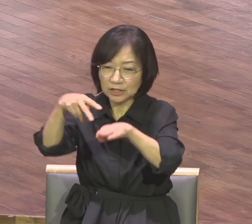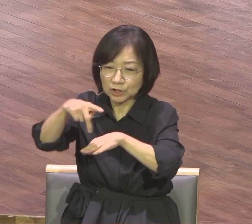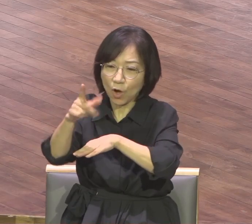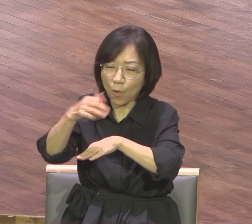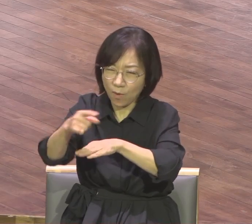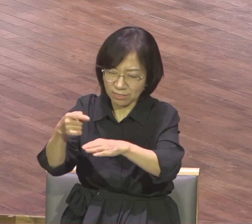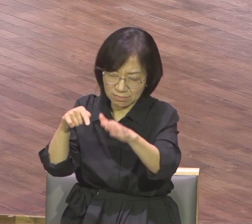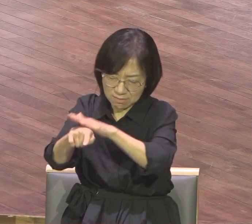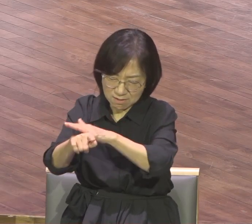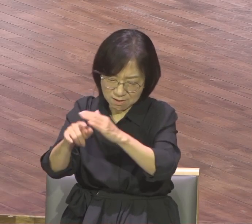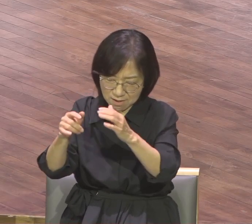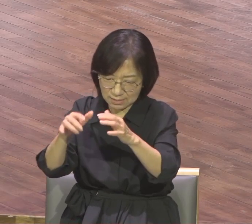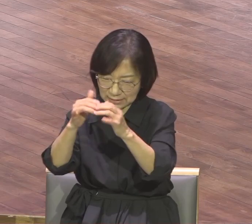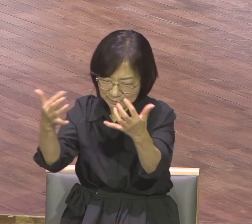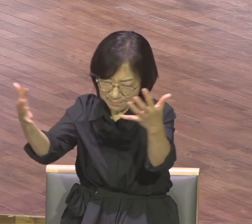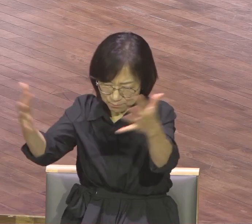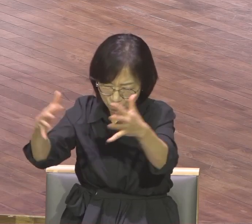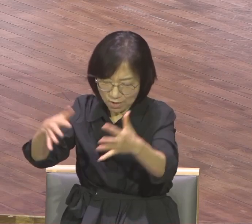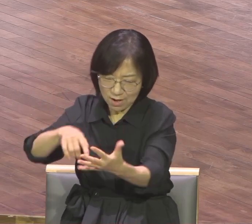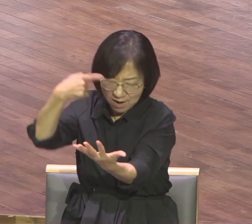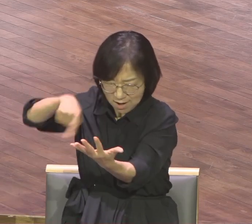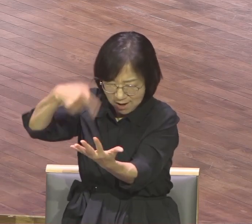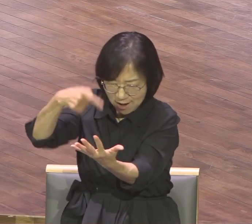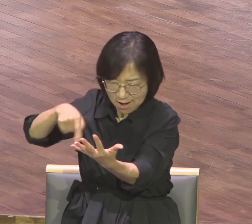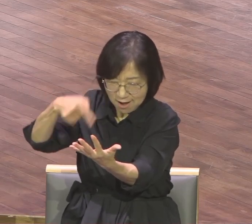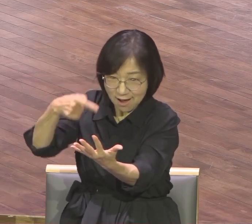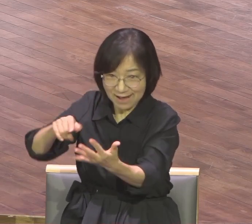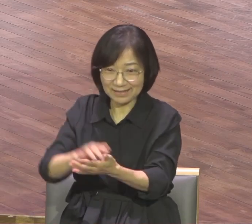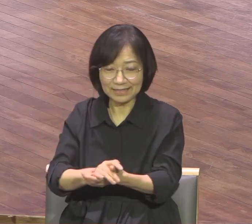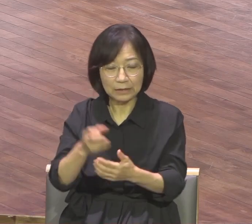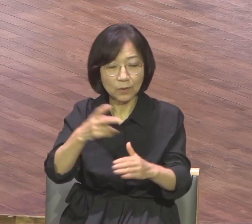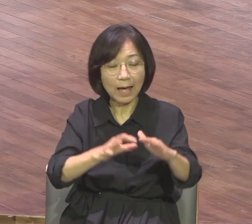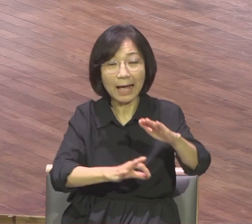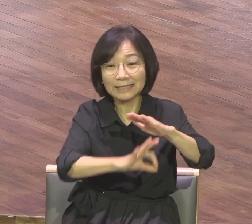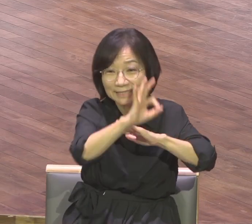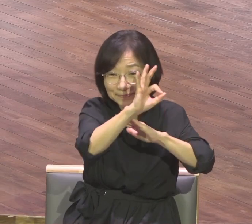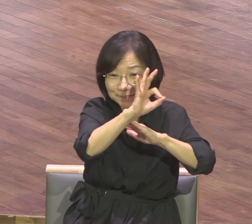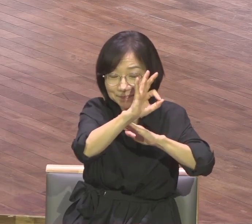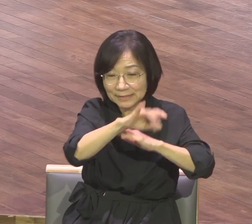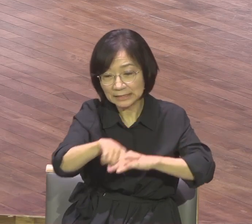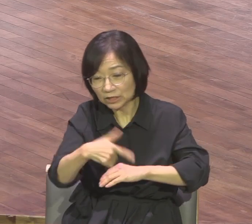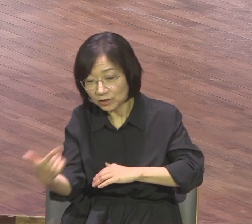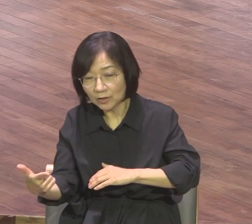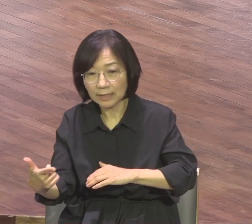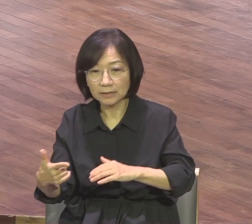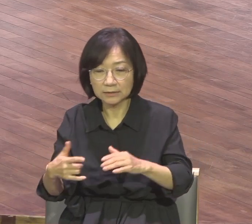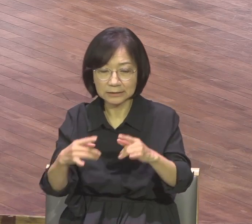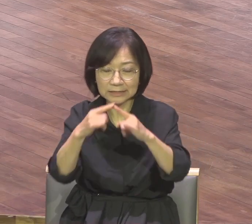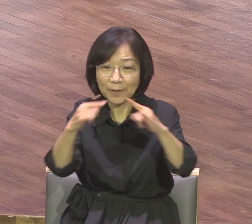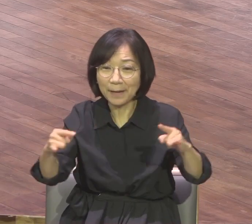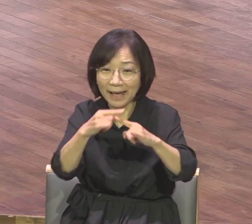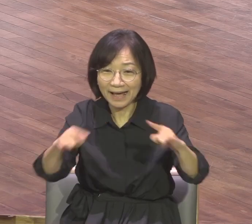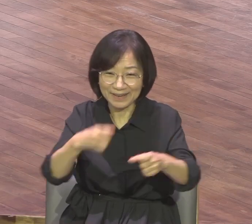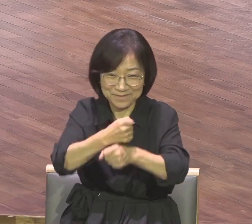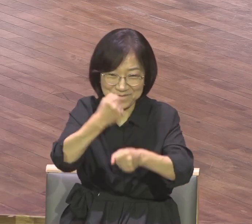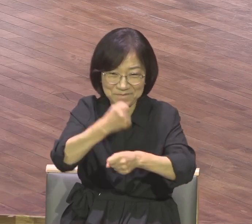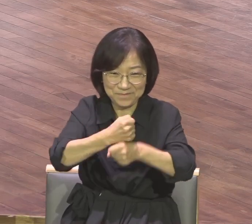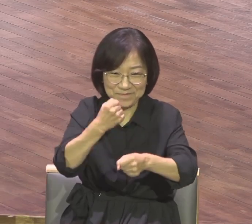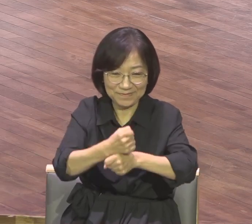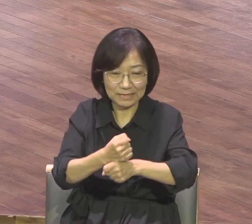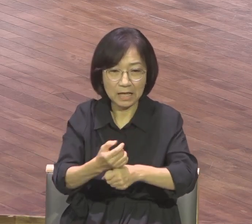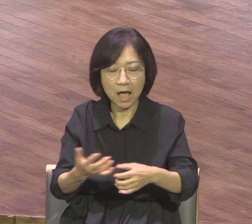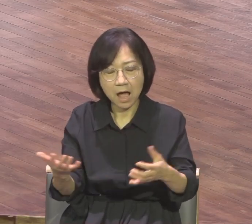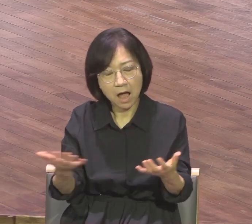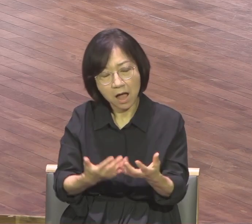말이 그렇지 쉽지 않잖아요. 그런데 바울은 이 사역을 어떻게 했냐? 기쁨으로 감사함을 해서